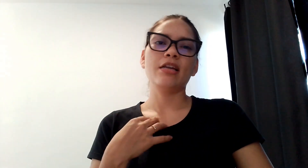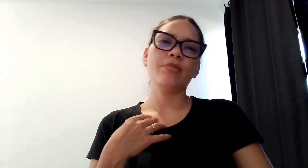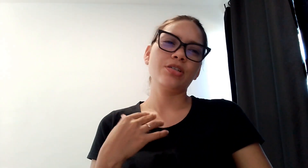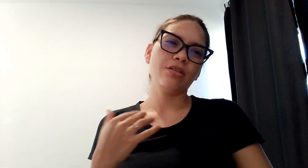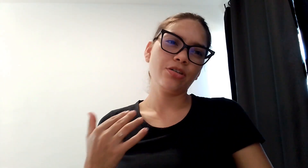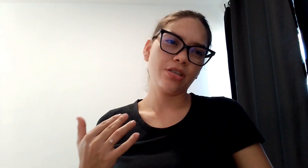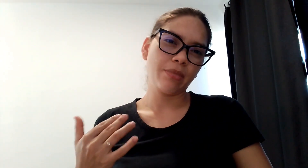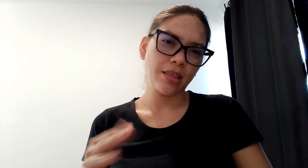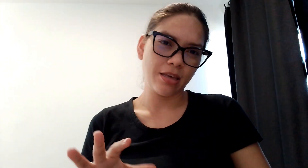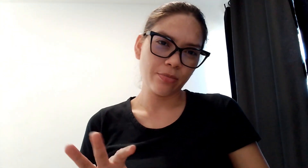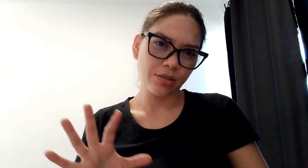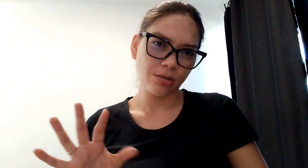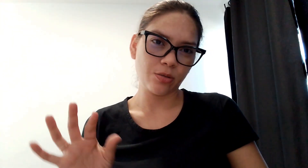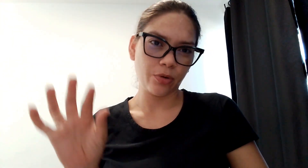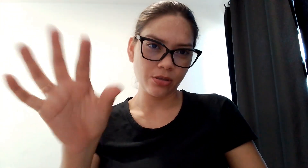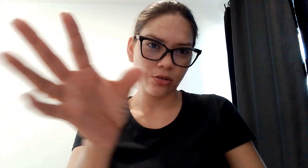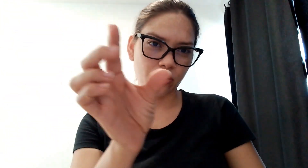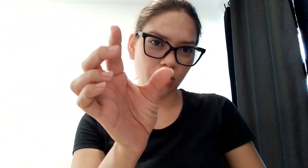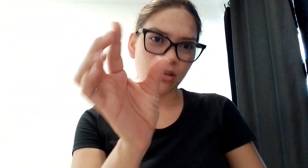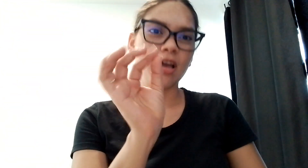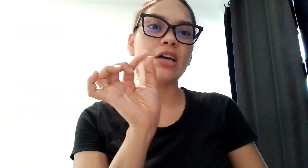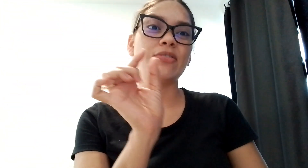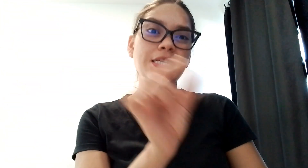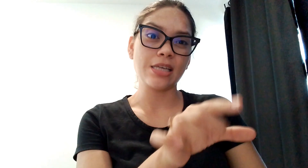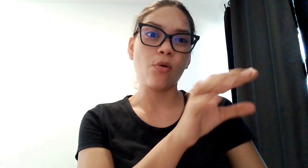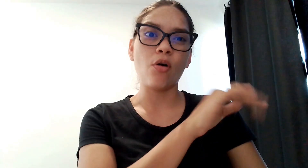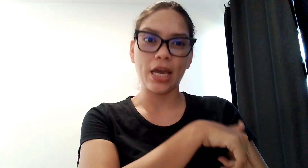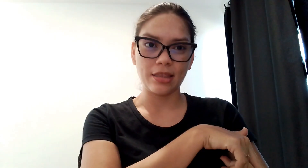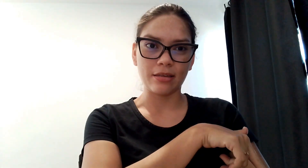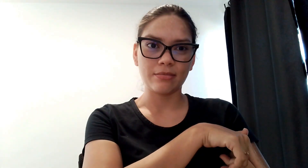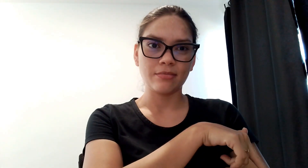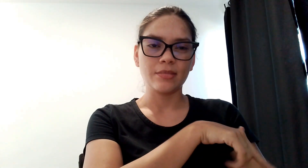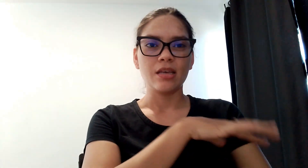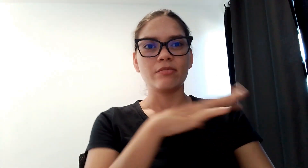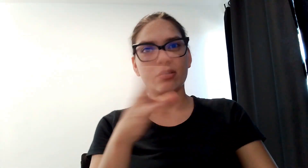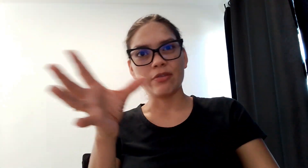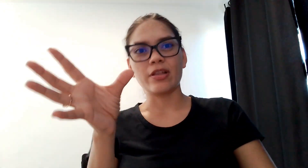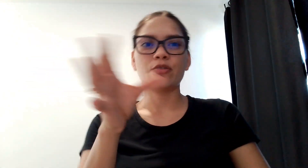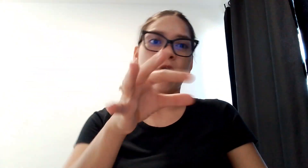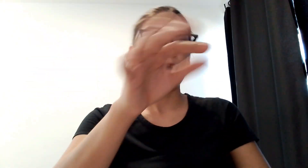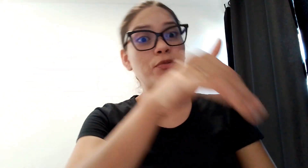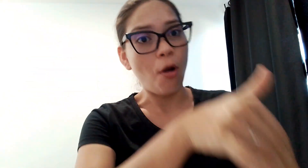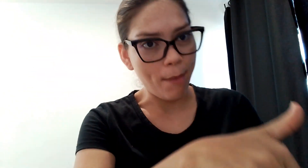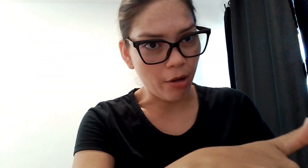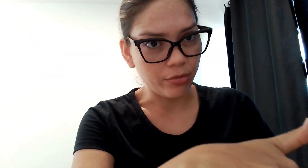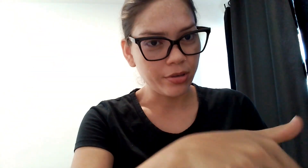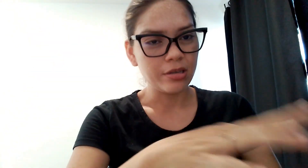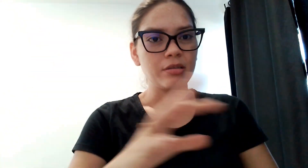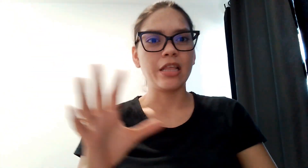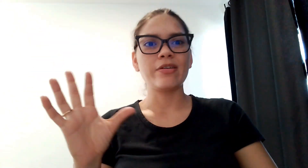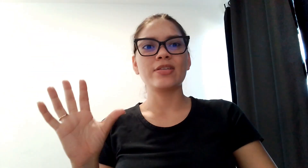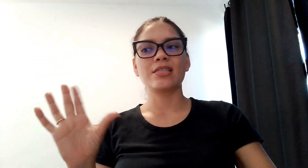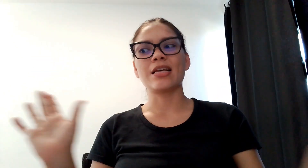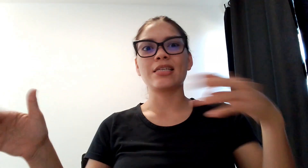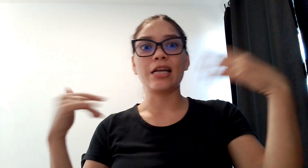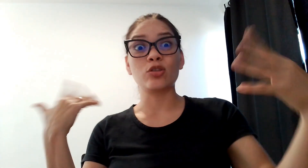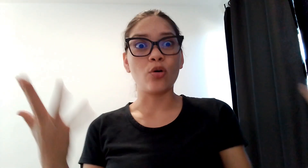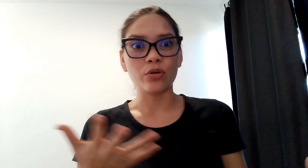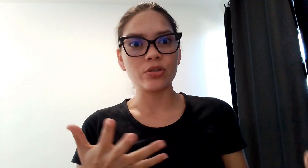Libras nós também temos isso, por isso a estrutura frasal correta. Você vai falar de forma informal, nem vai fazer sinais aleatórios, tem